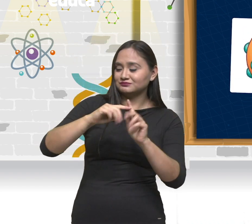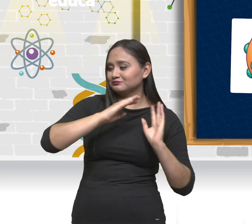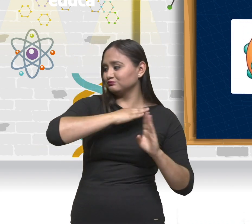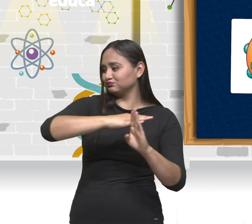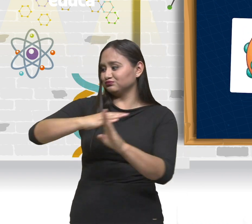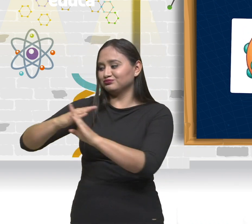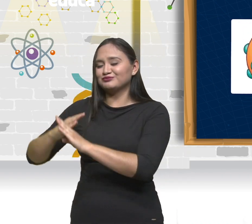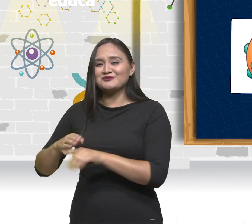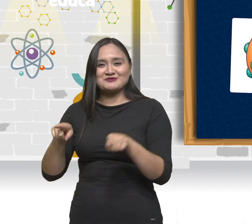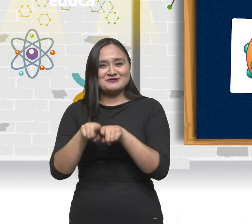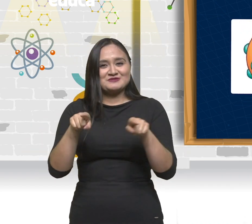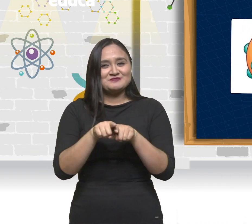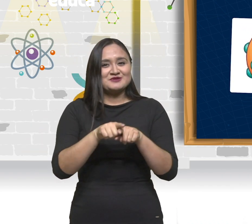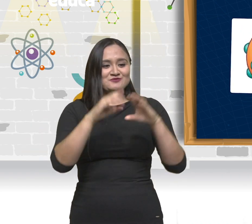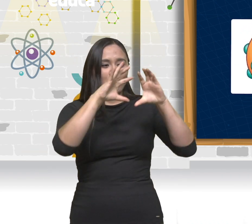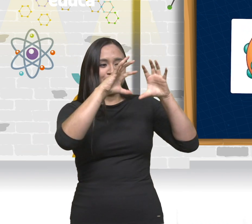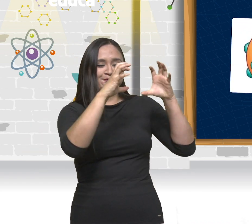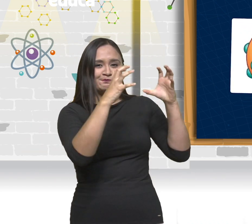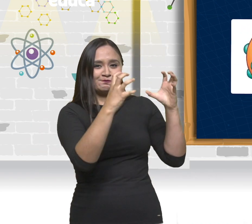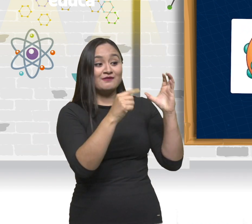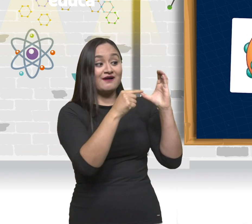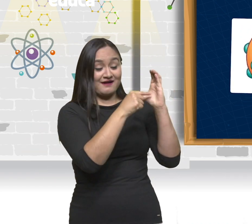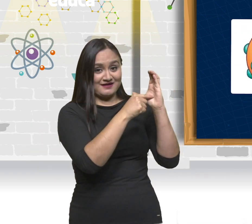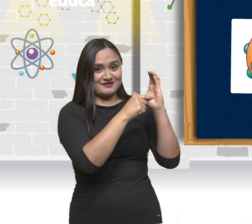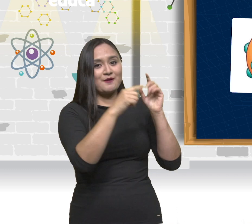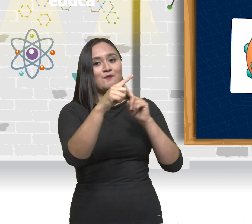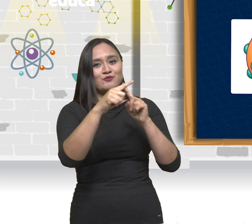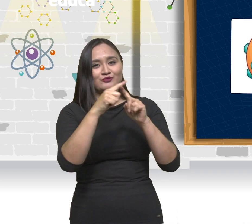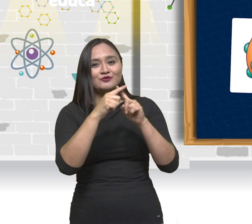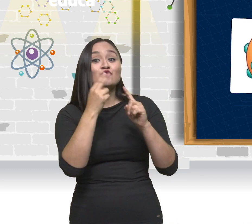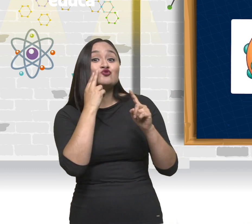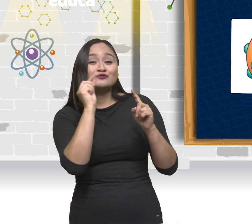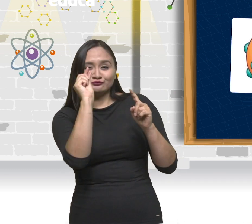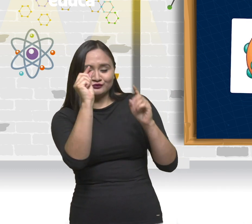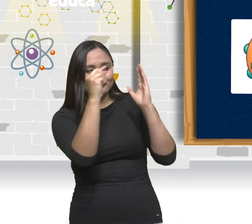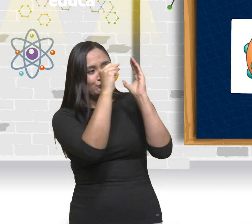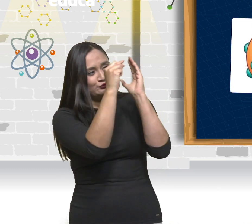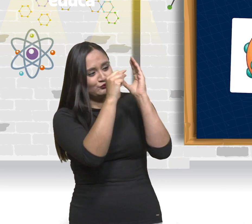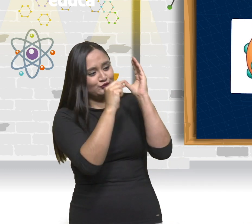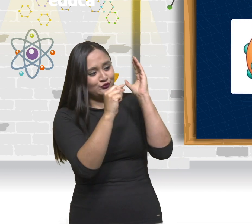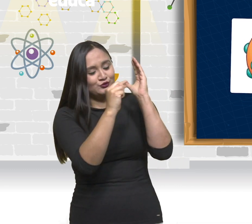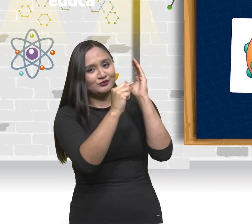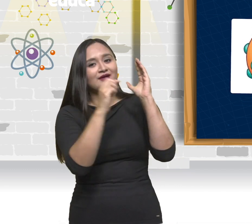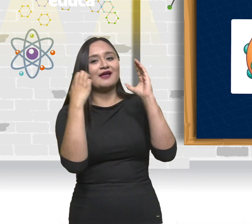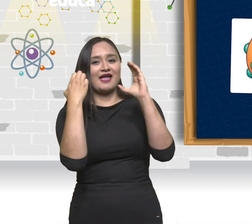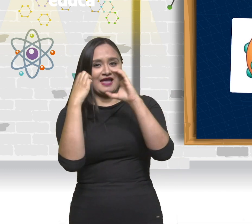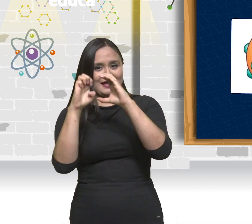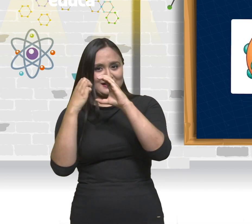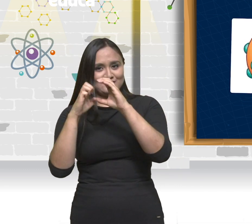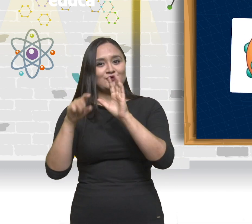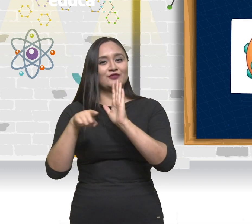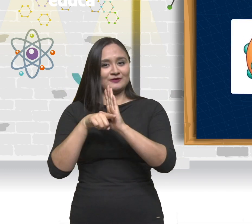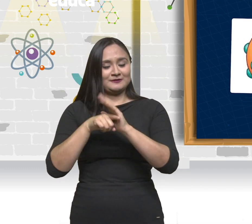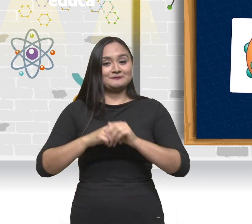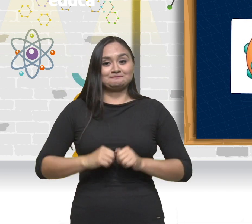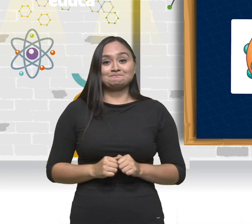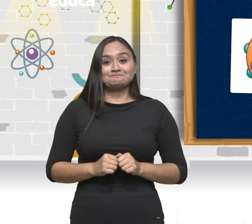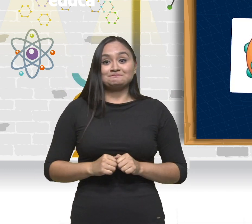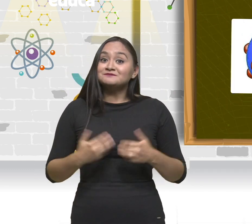neutralizar la carga positiva, como un pudín con pasas, donde el pudín es la carga positiva y las pasas son los electrones.